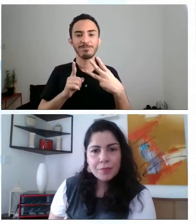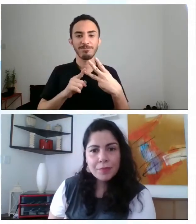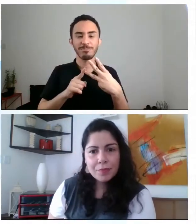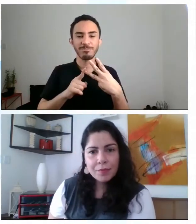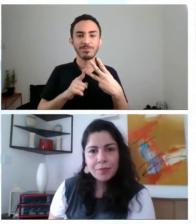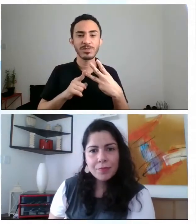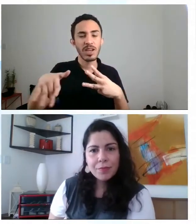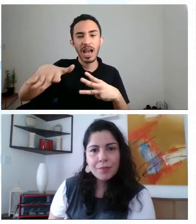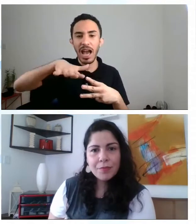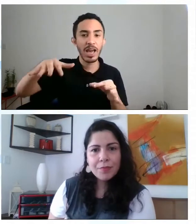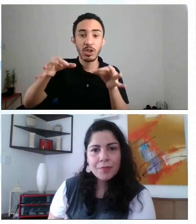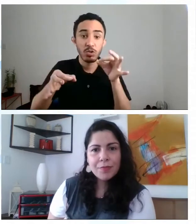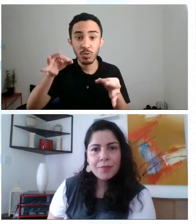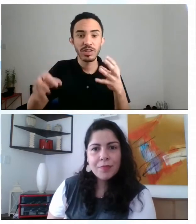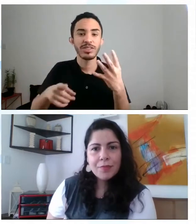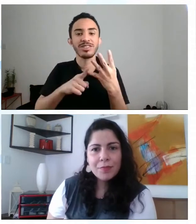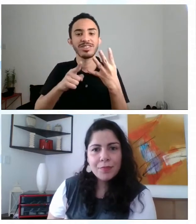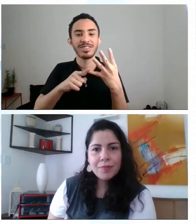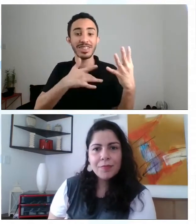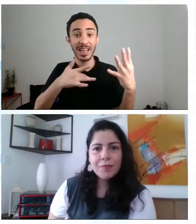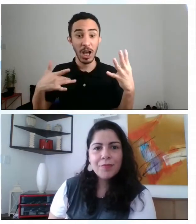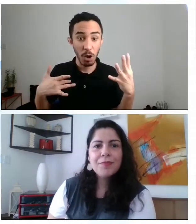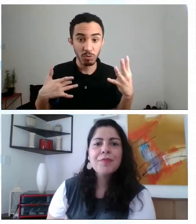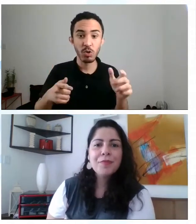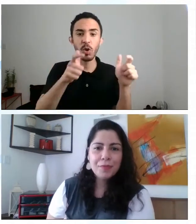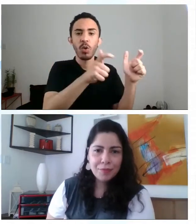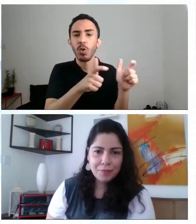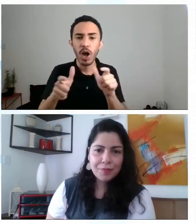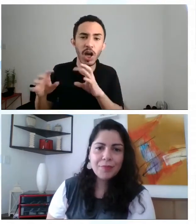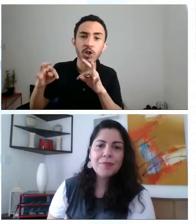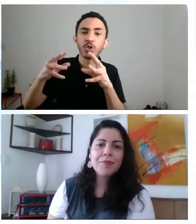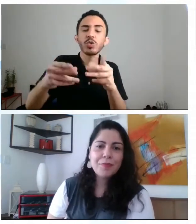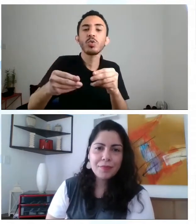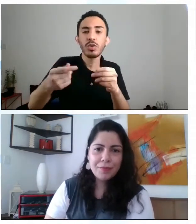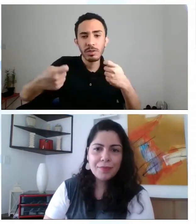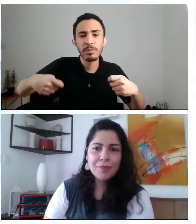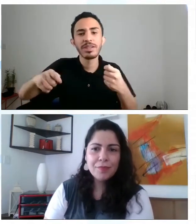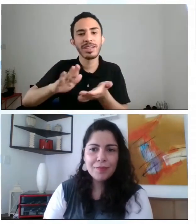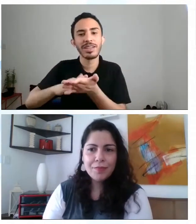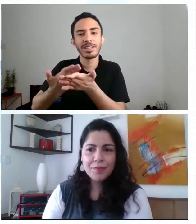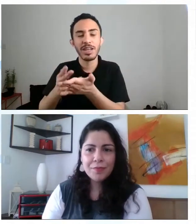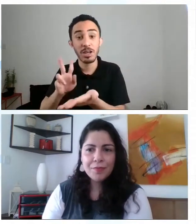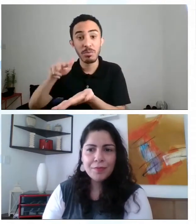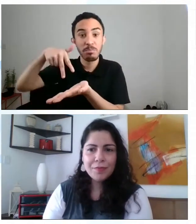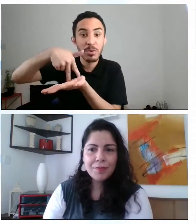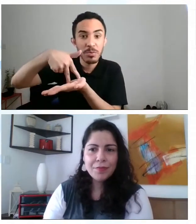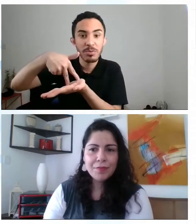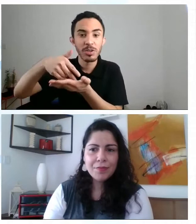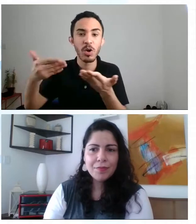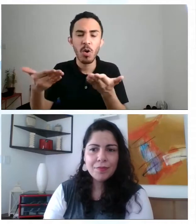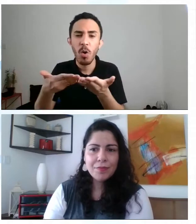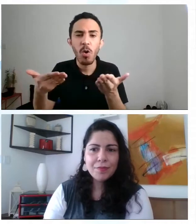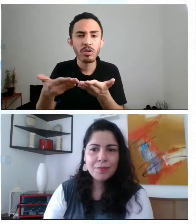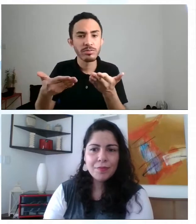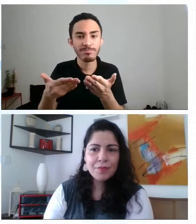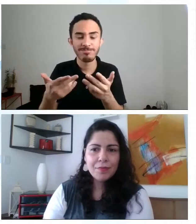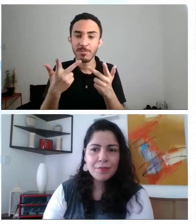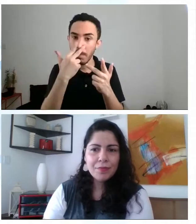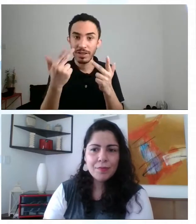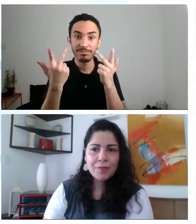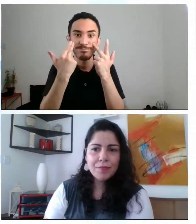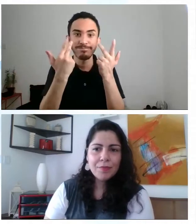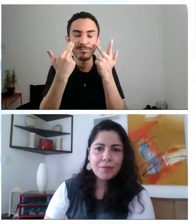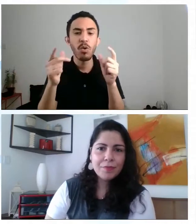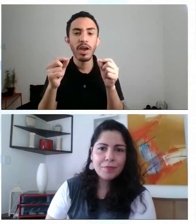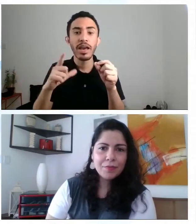sistema jurídico, de saúde, e todos esses lugares precisam de intérprete. E hoje é muito comum você ter uma oferta